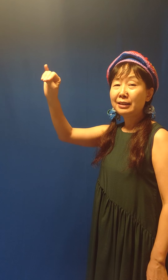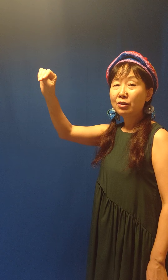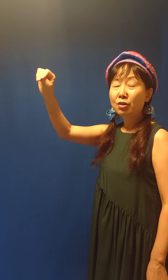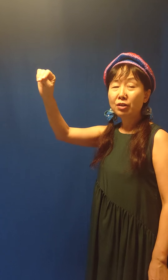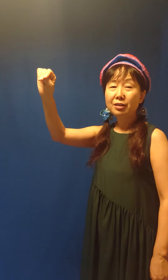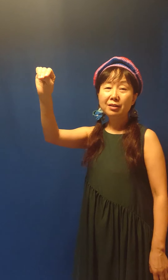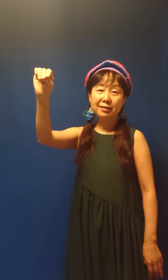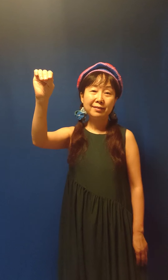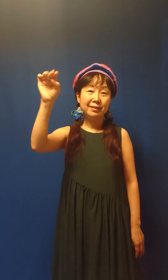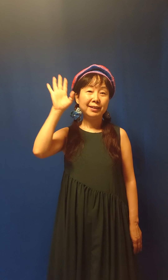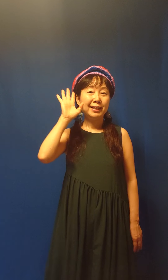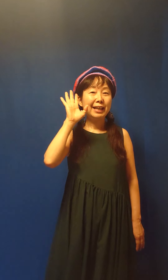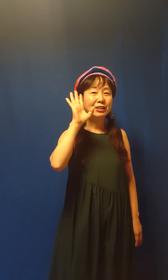1,2,3,4,5 数を